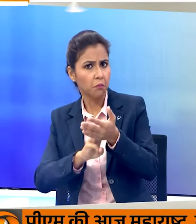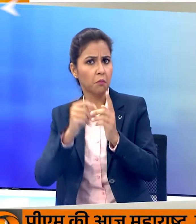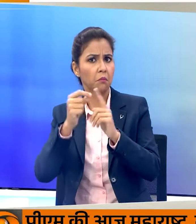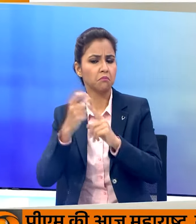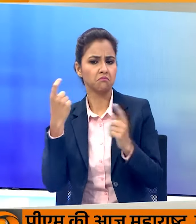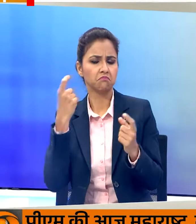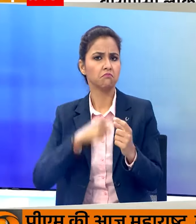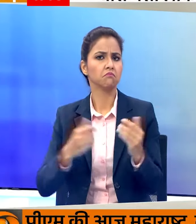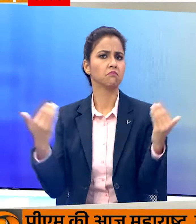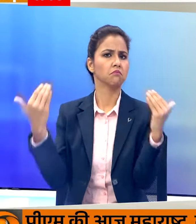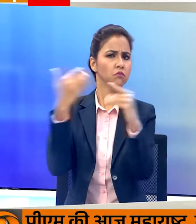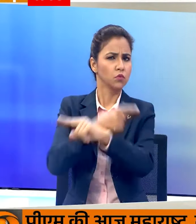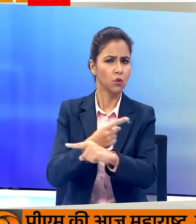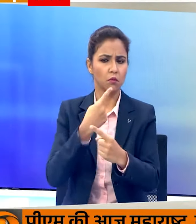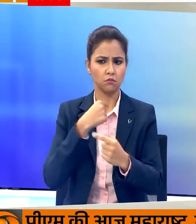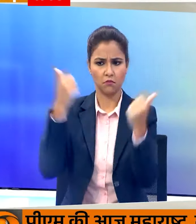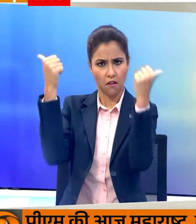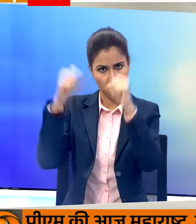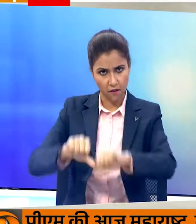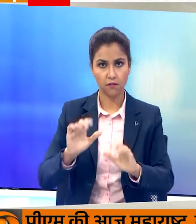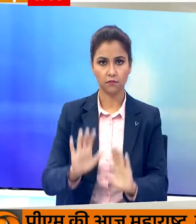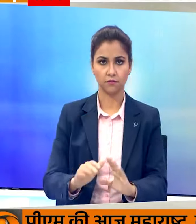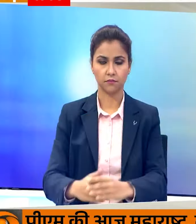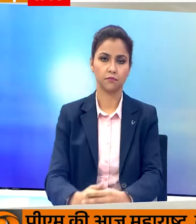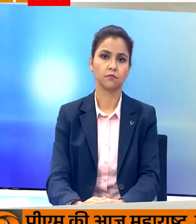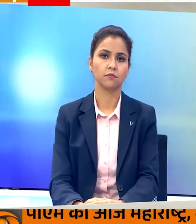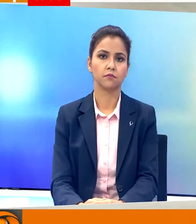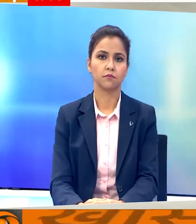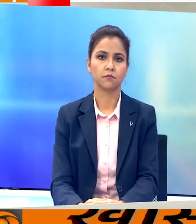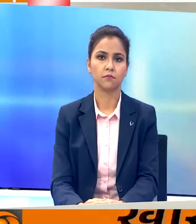के खिलाफ चुनाव में हार मिली है